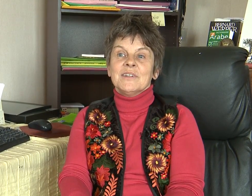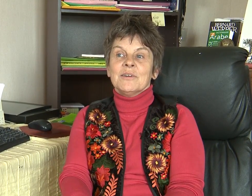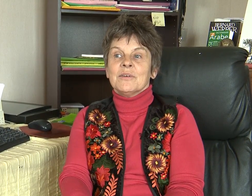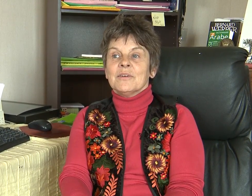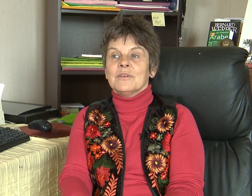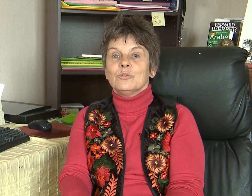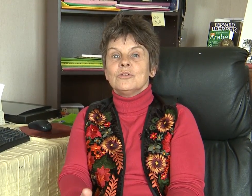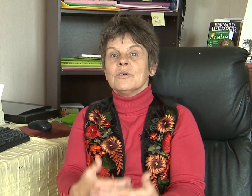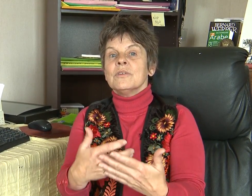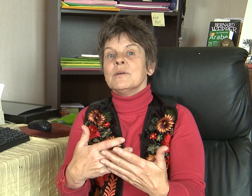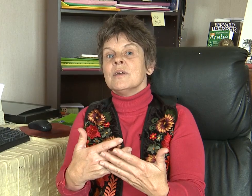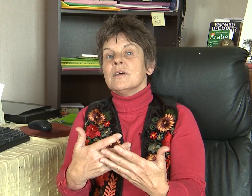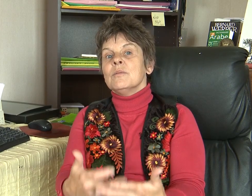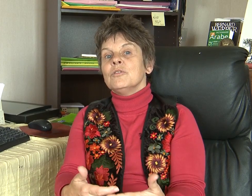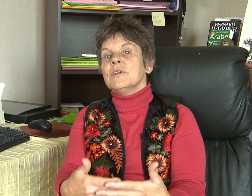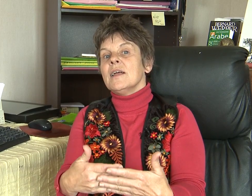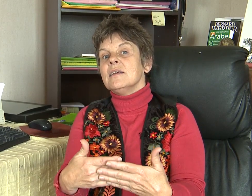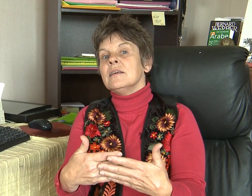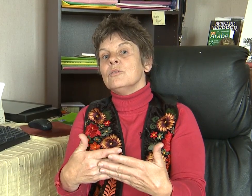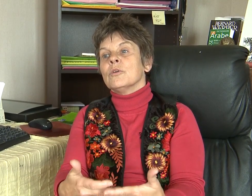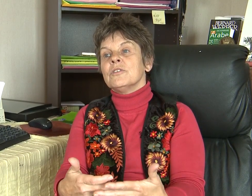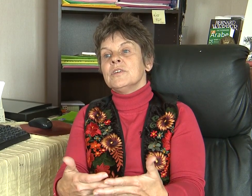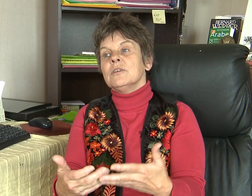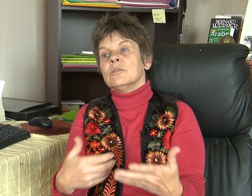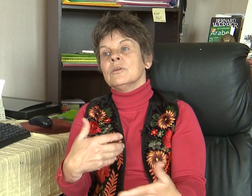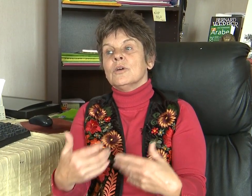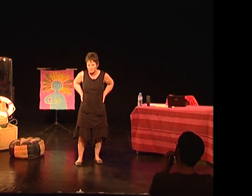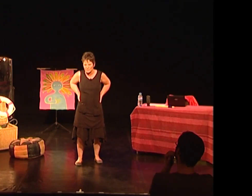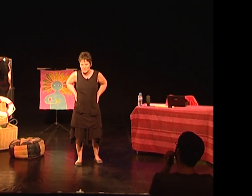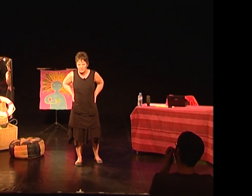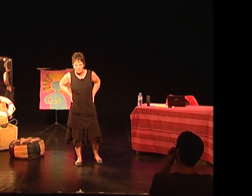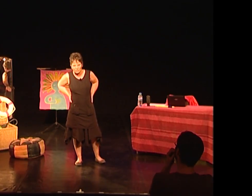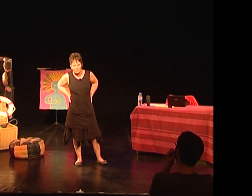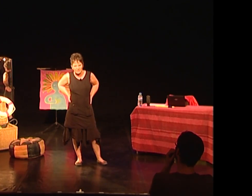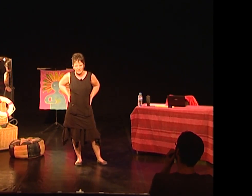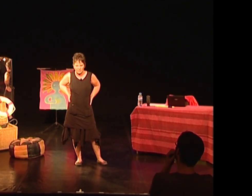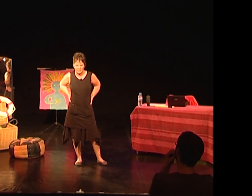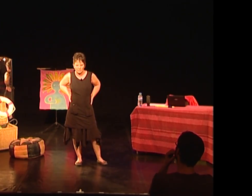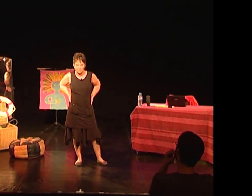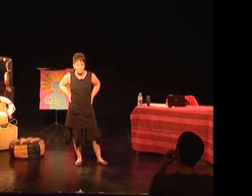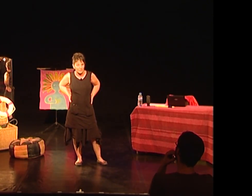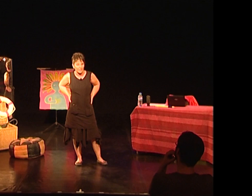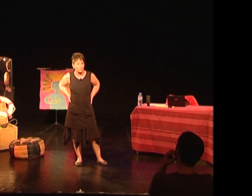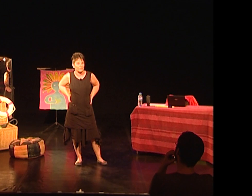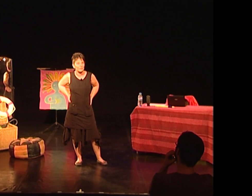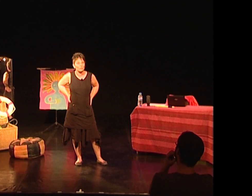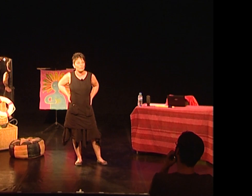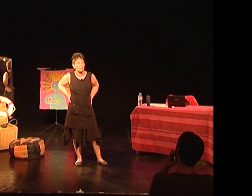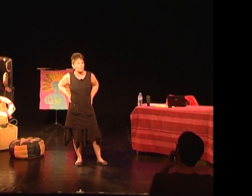côté touchant et émotionnel et humoristique de l'autobiographie, la prise de distance par rapport à soi. J'étais